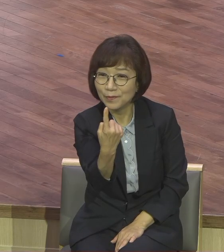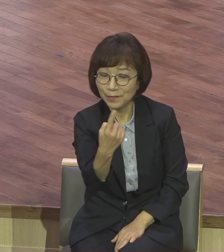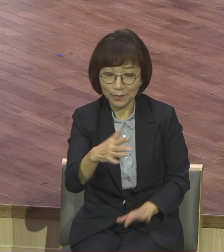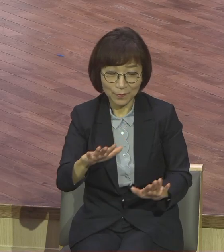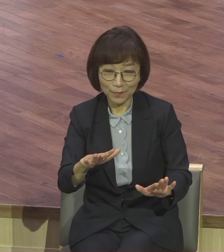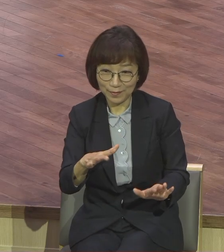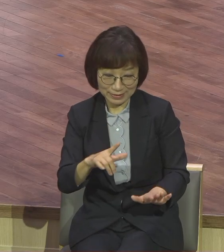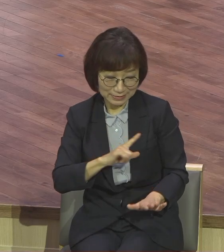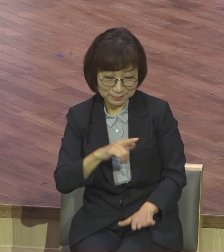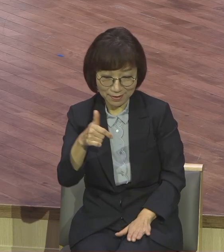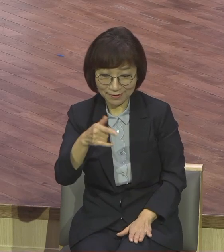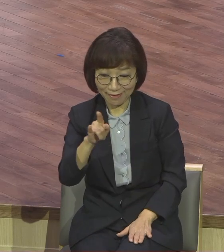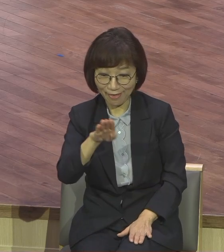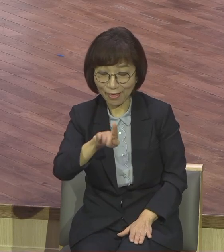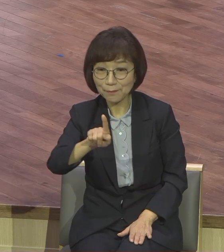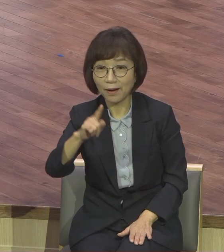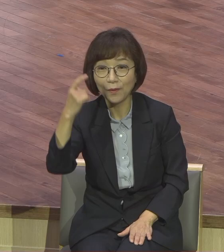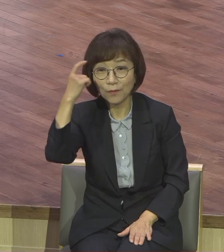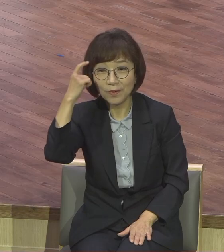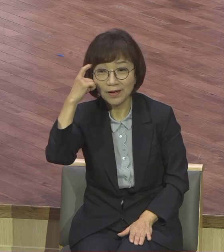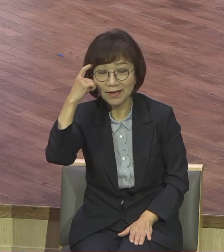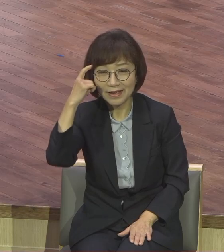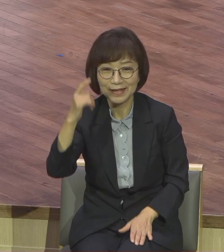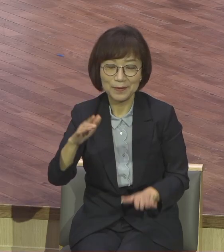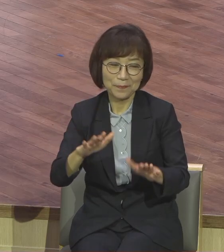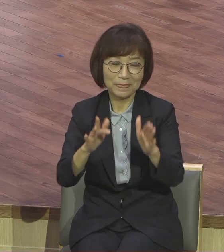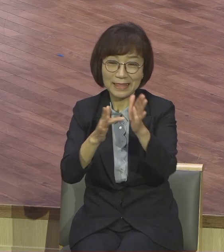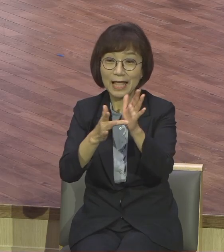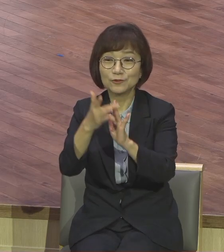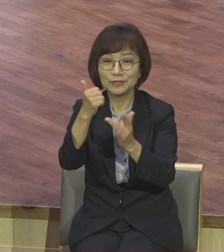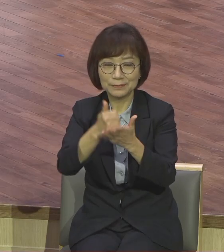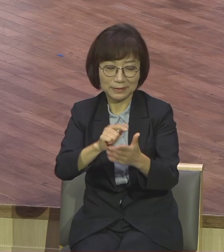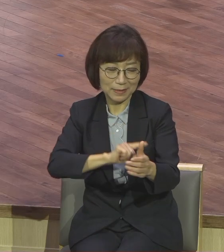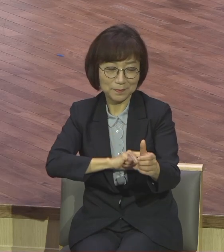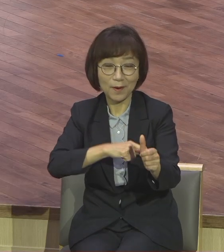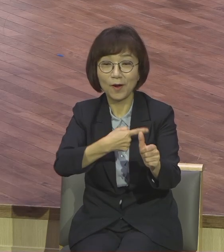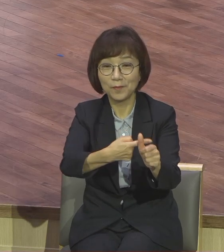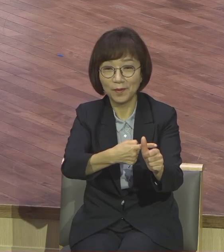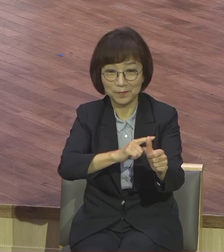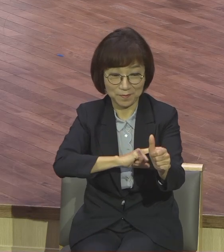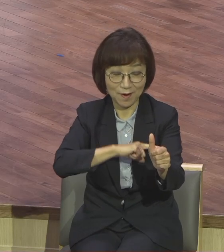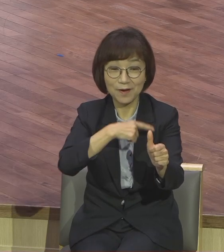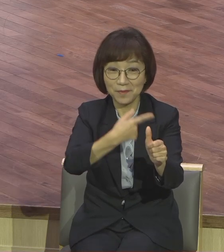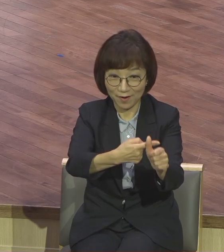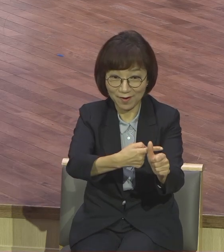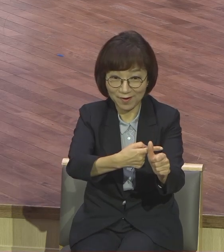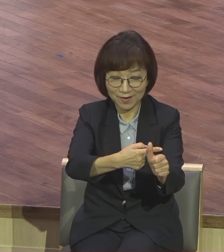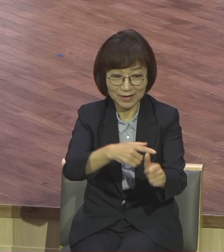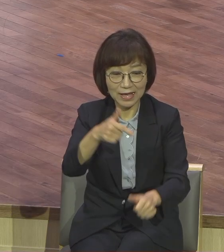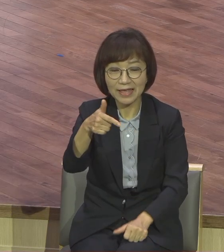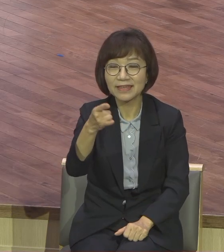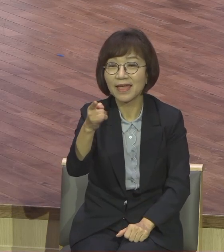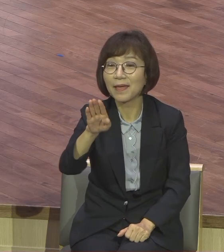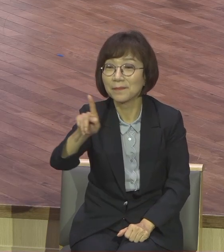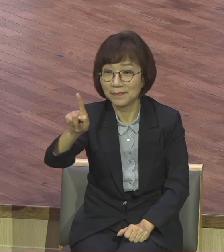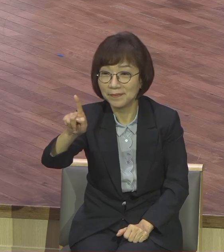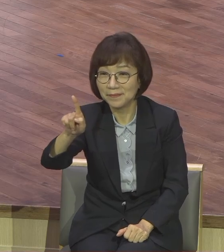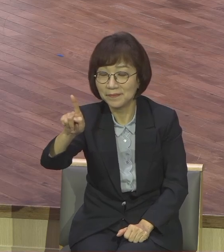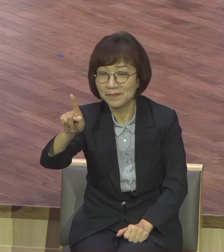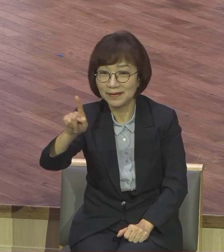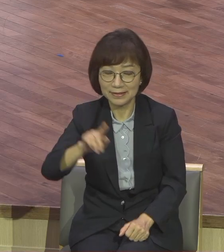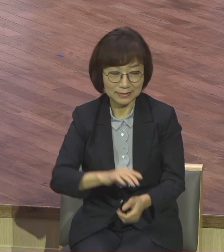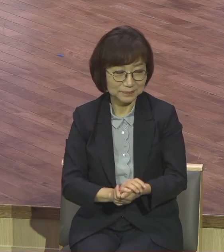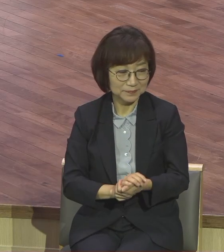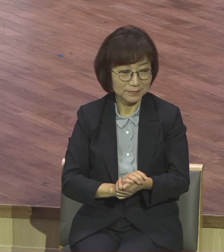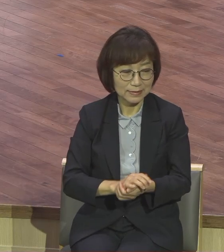예수님이 베드로에게 붙여준 별명이에요. 별명. 베드로는 헬라 말이고, 헬라 말이란 말은 그리스